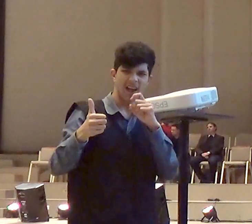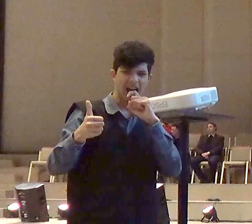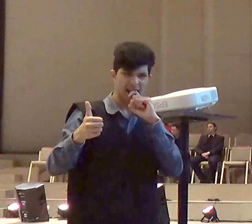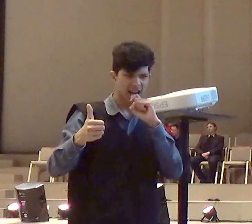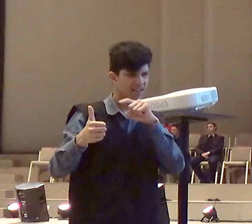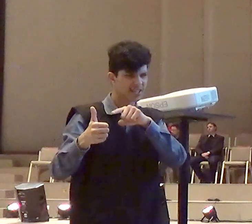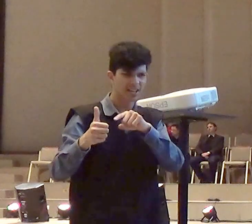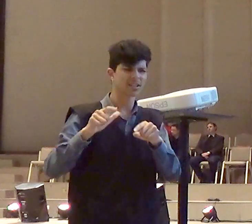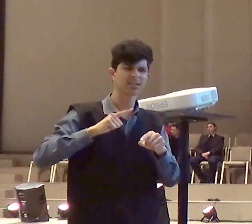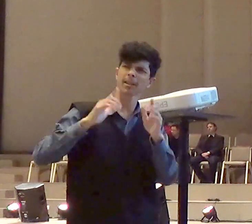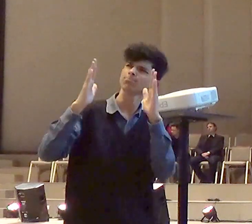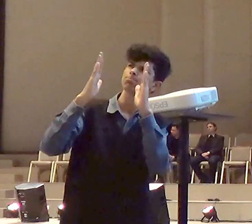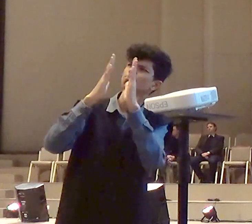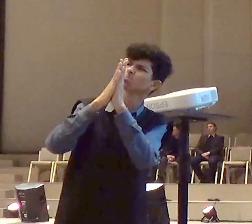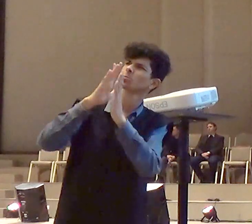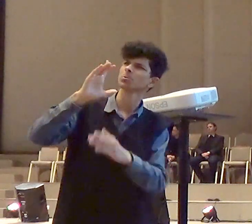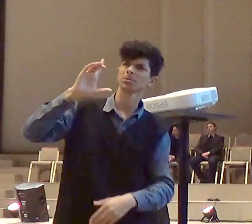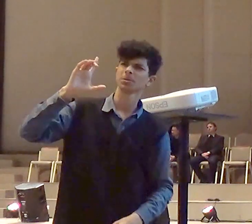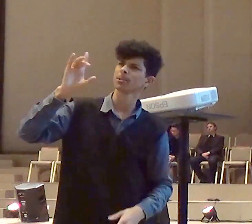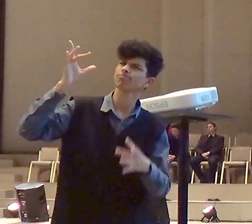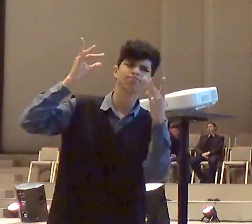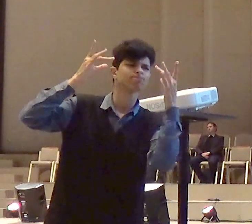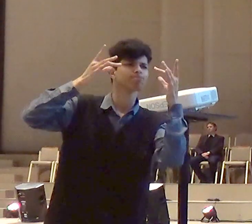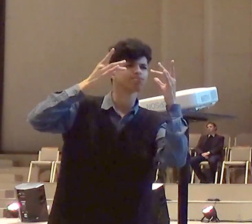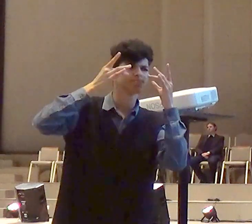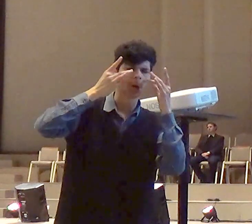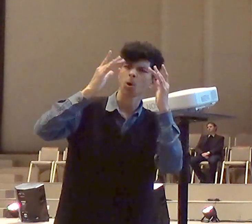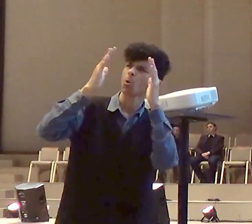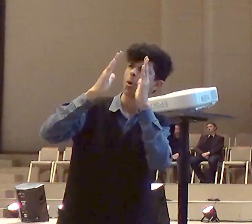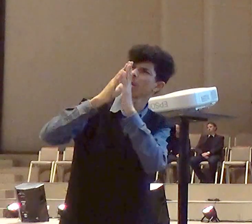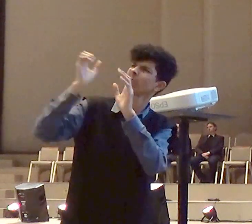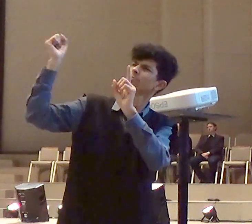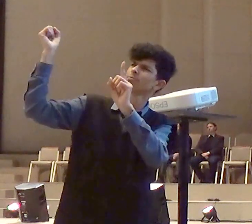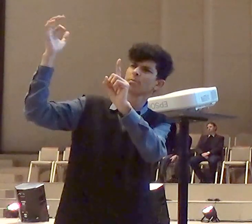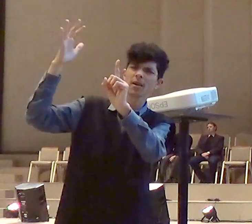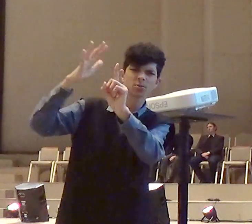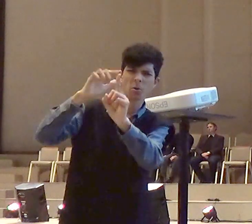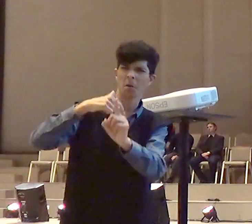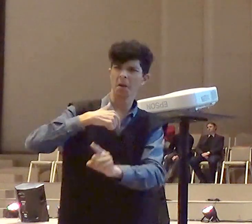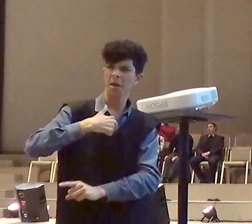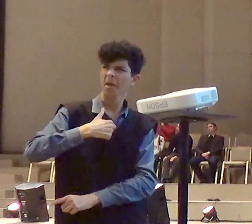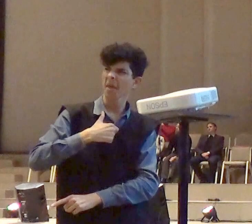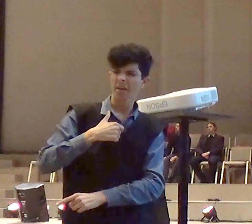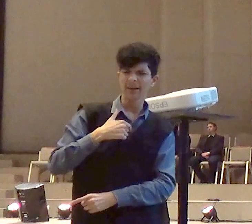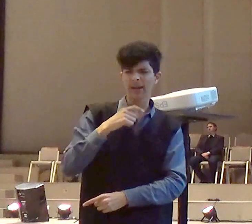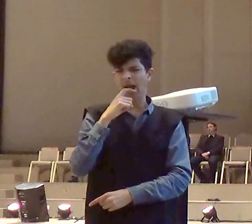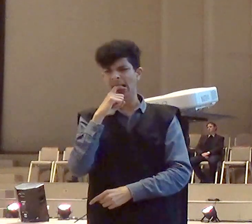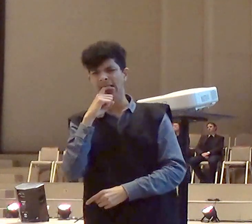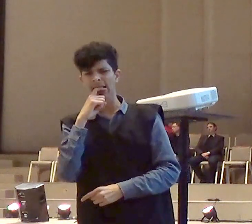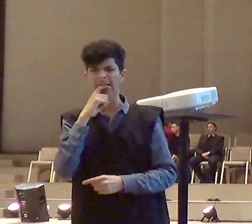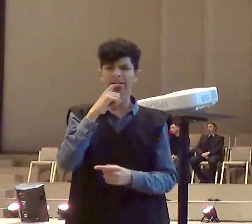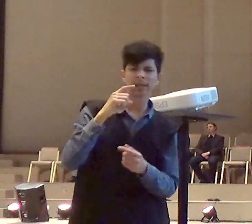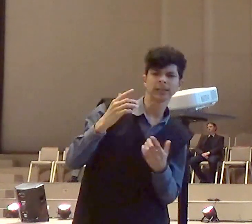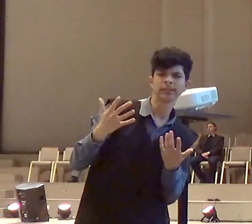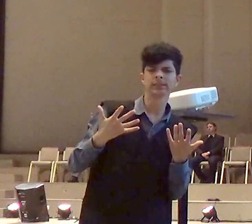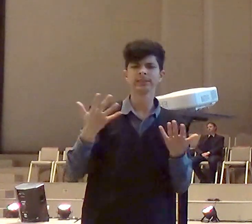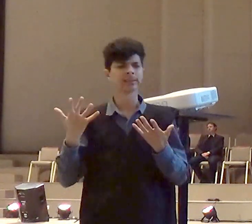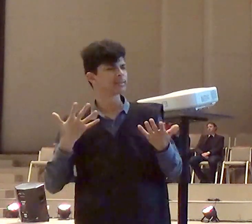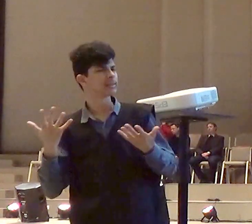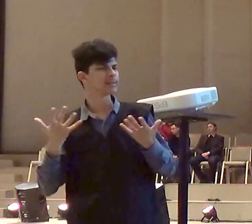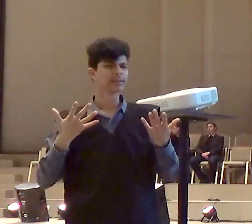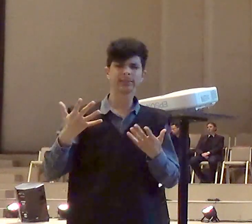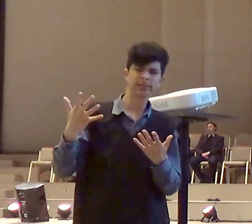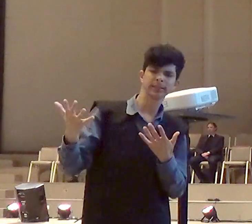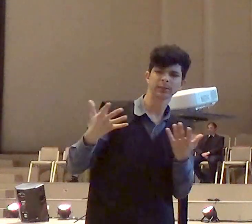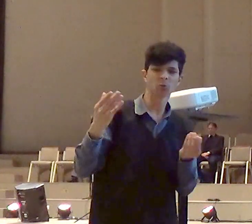dizia que tinha uma revelação de Deus e tinha mesmo mas ele que tinha tido a revelação e é daí ele liderava